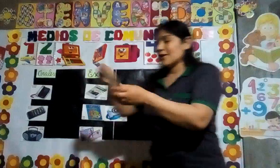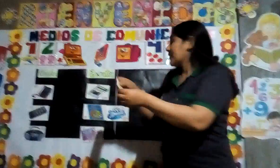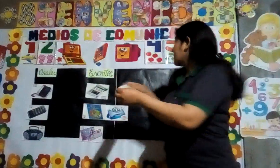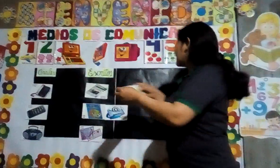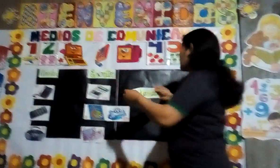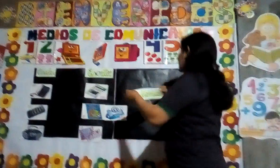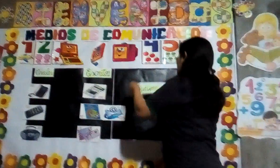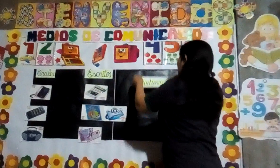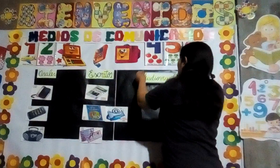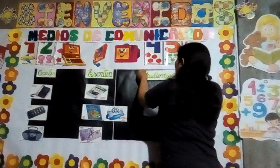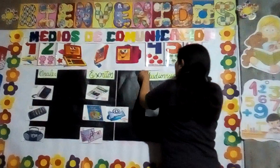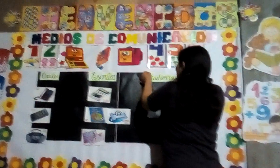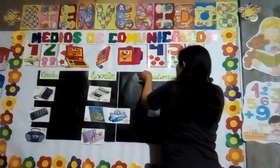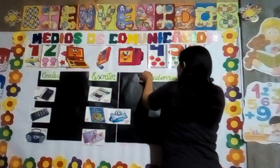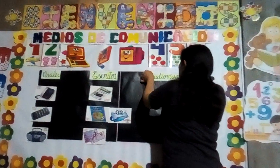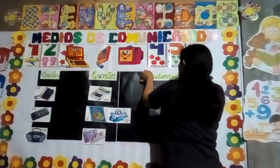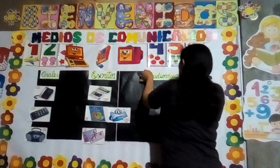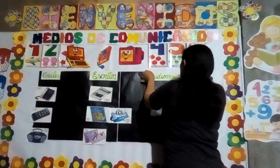tercer tipo de medio de comunicación son los